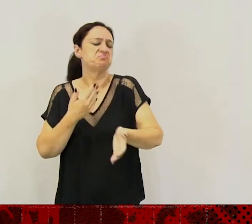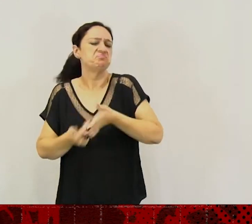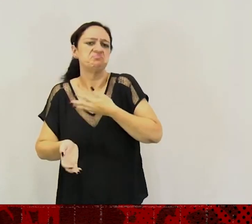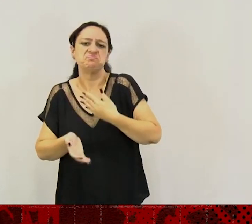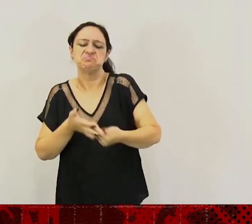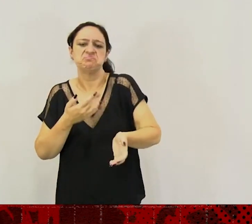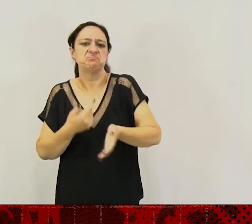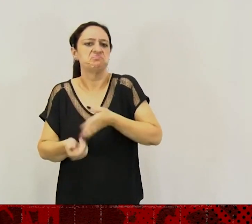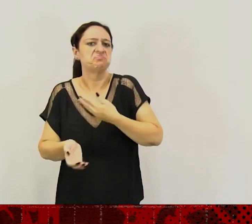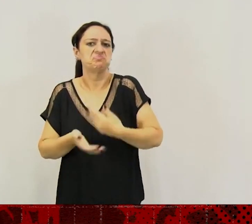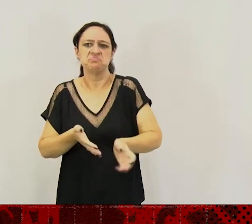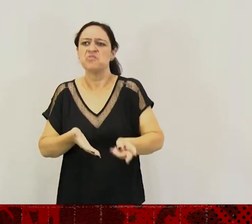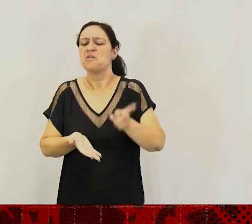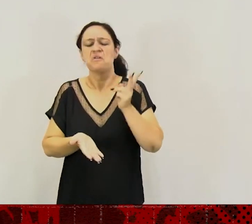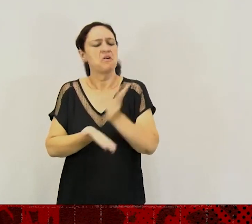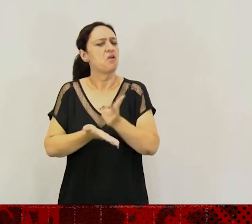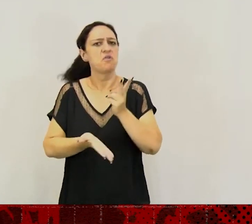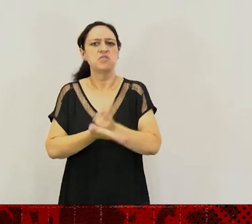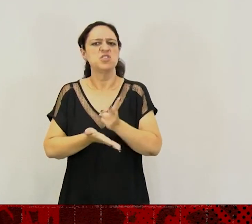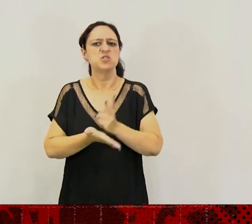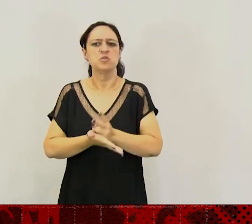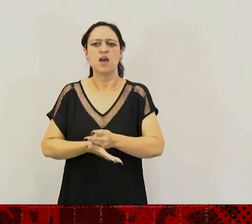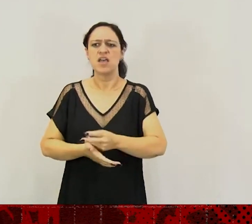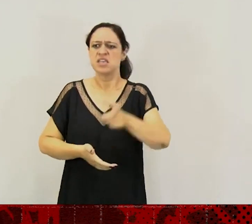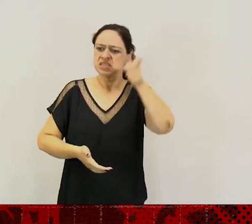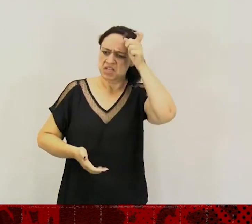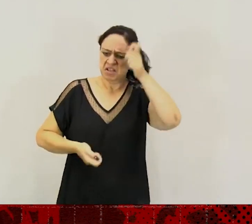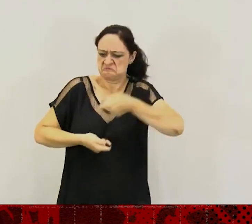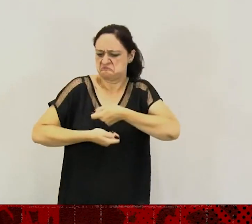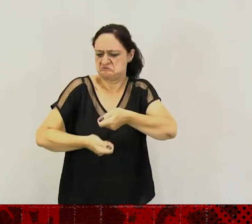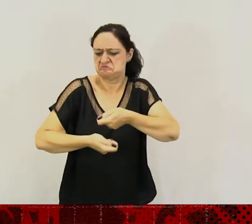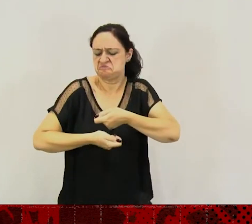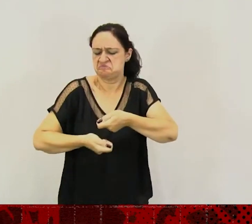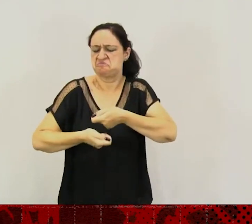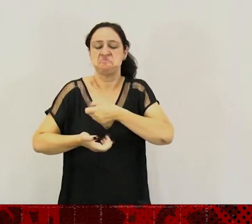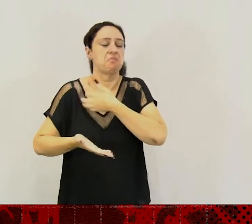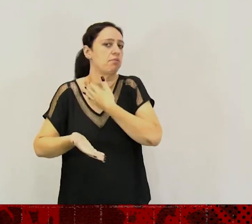não importa o que a serpente fez, não importa